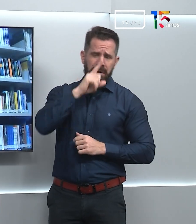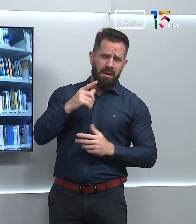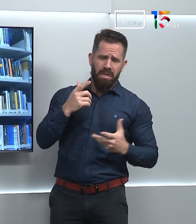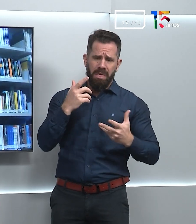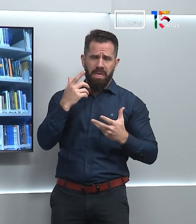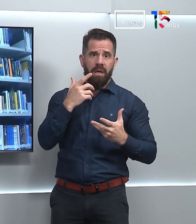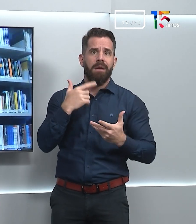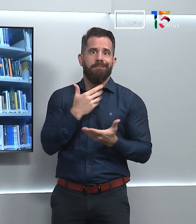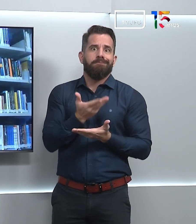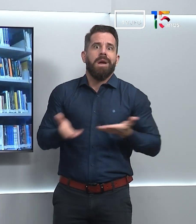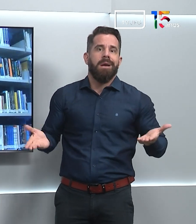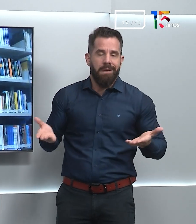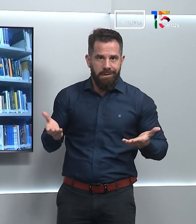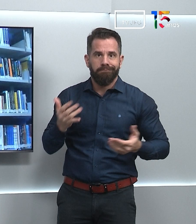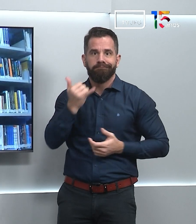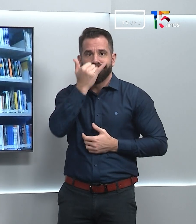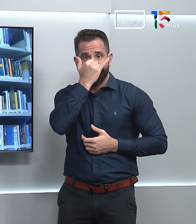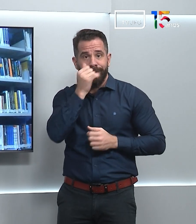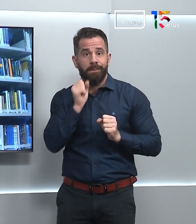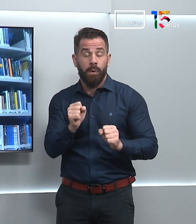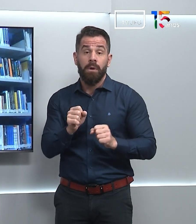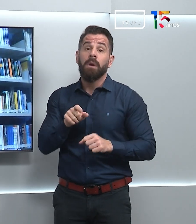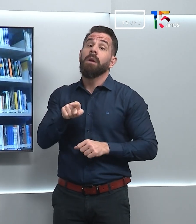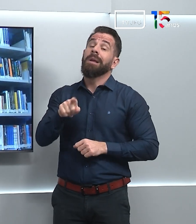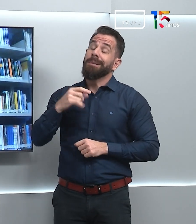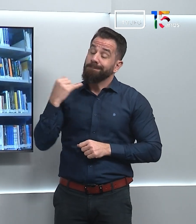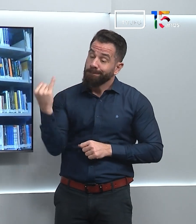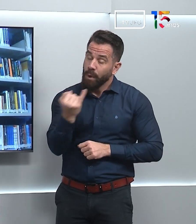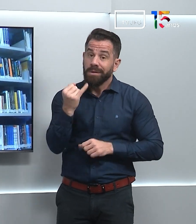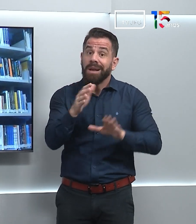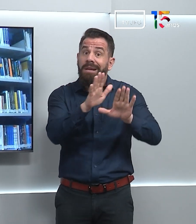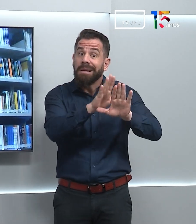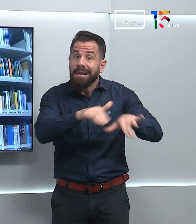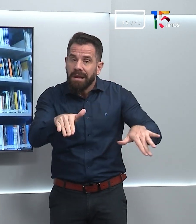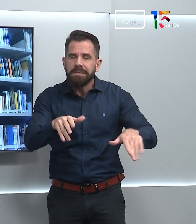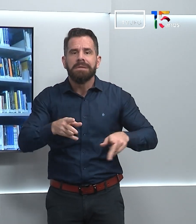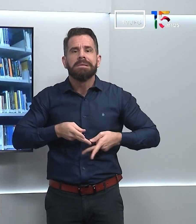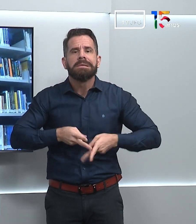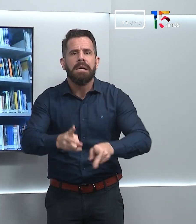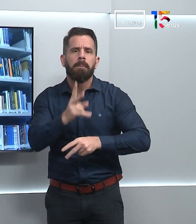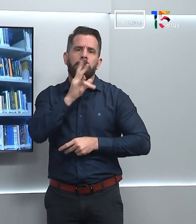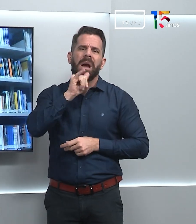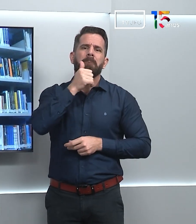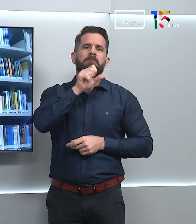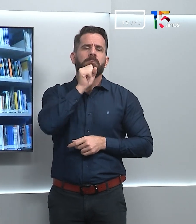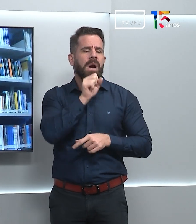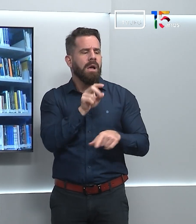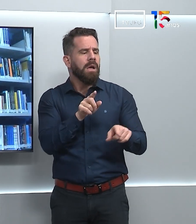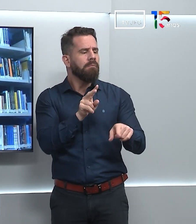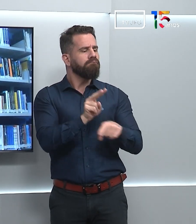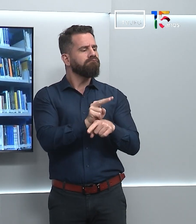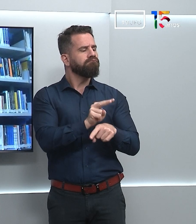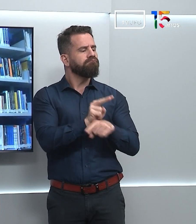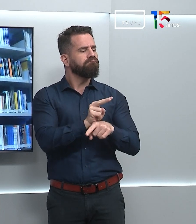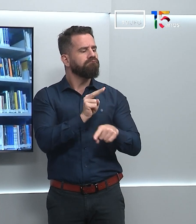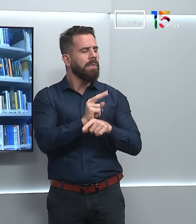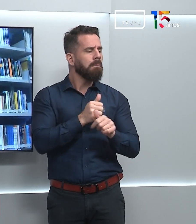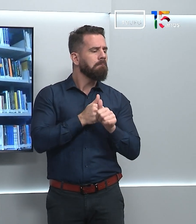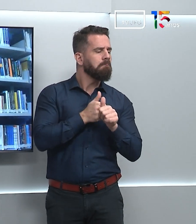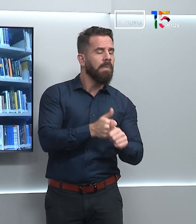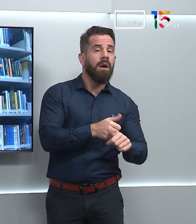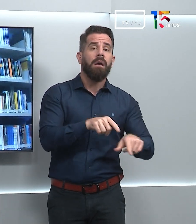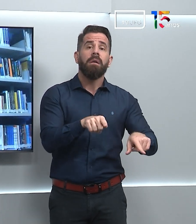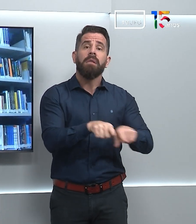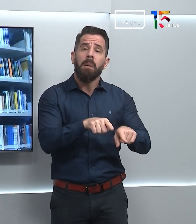sempre importante, né, que a criança ela faça um uso acompanhado, né, e que ela vá ganhando autonomia à medida que ela também